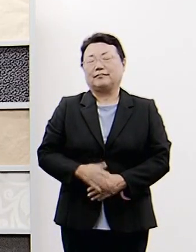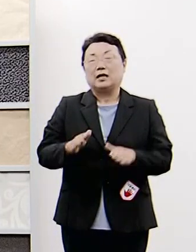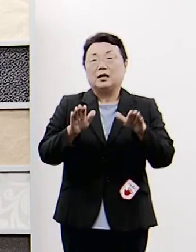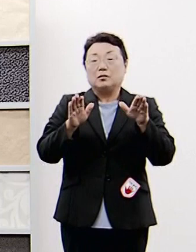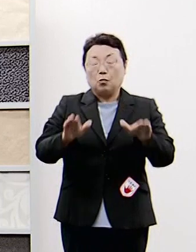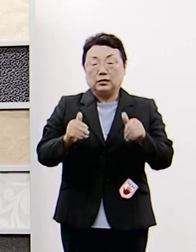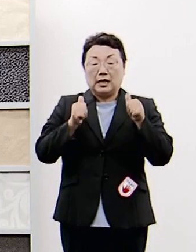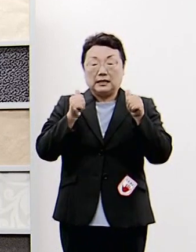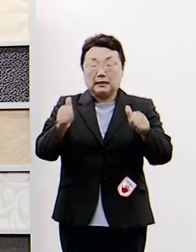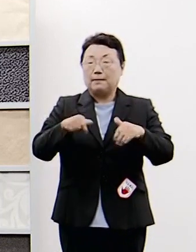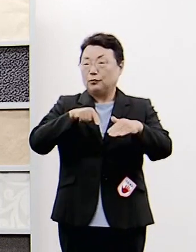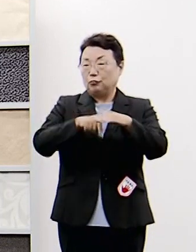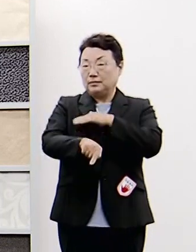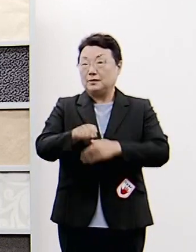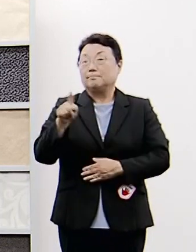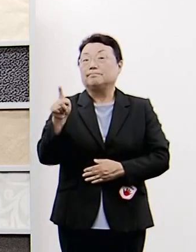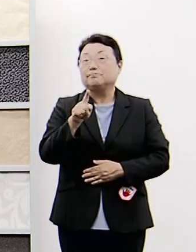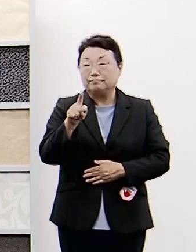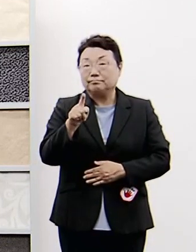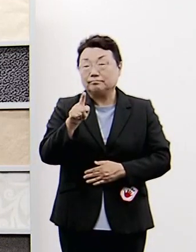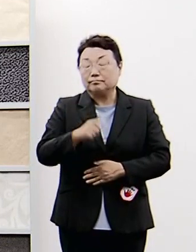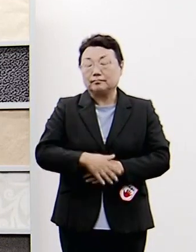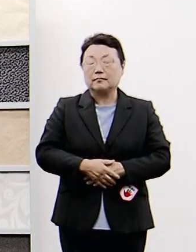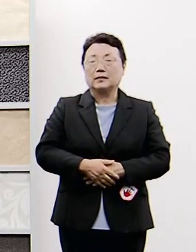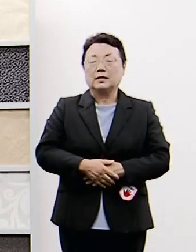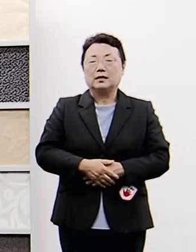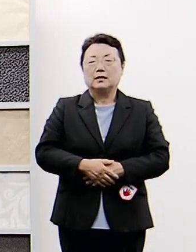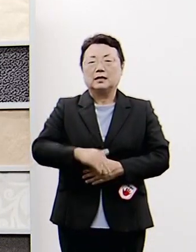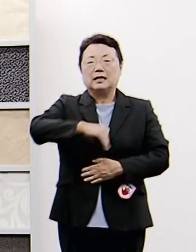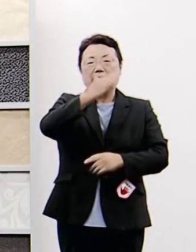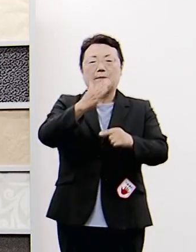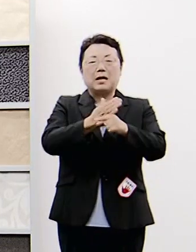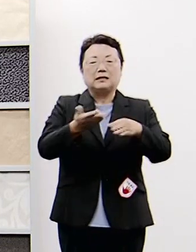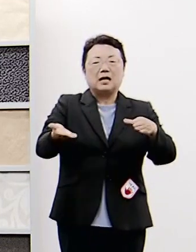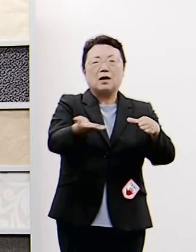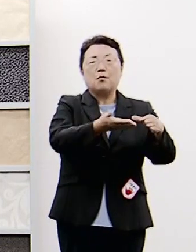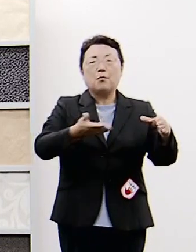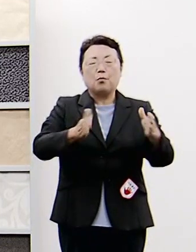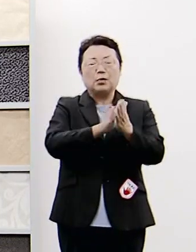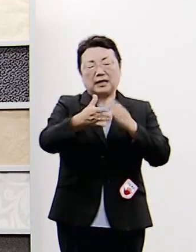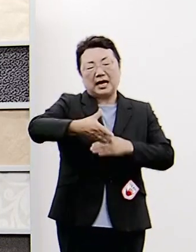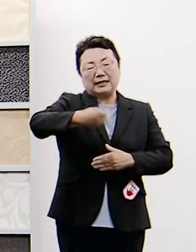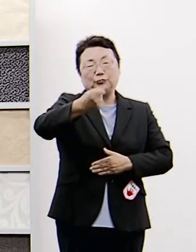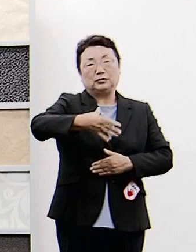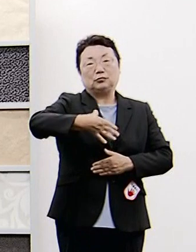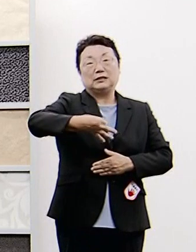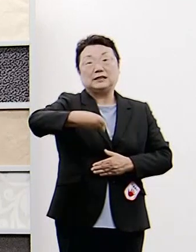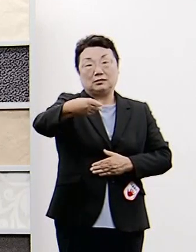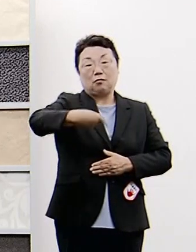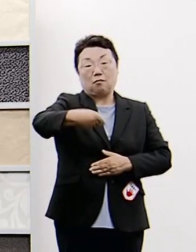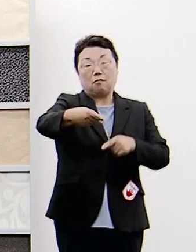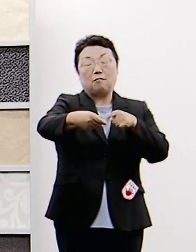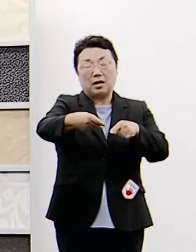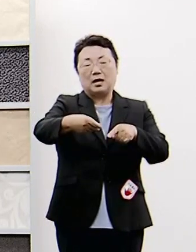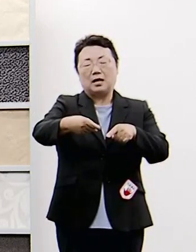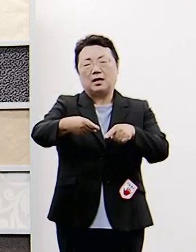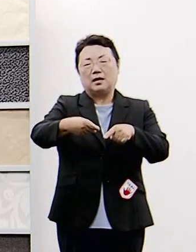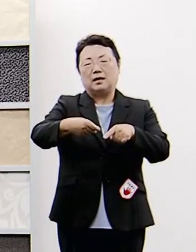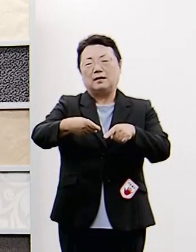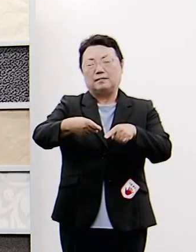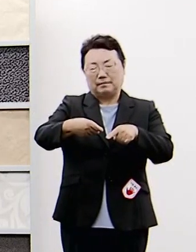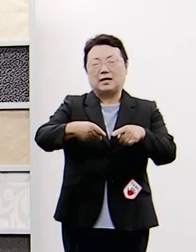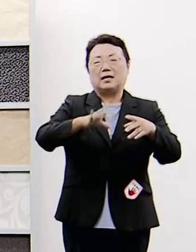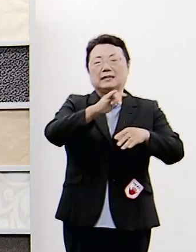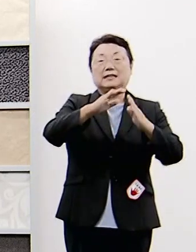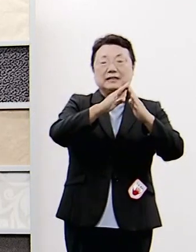今回の裁判の意義ですがまずその山中湖畔キャンペーン誘致の賃料につきましては従前より報道や議会の